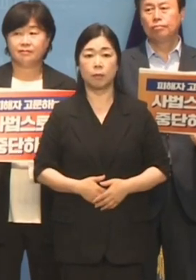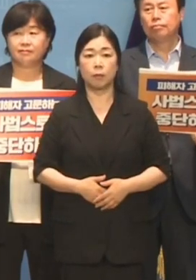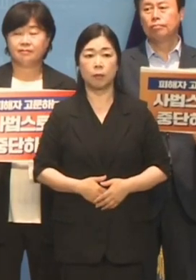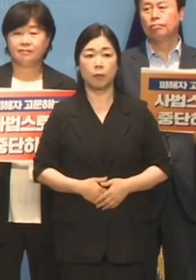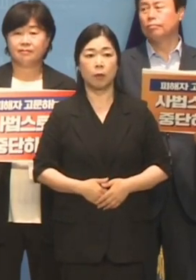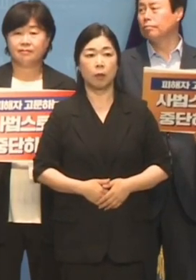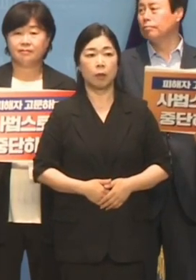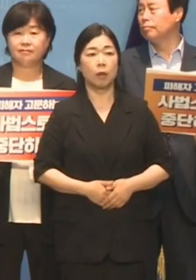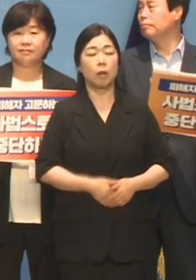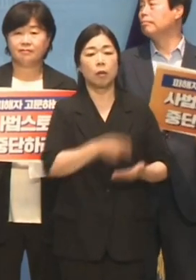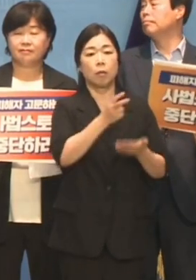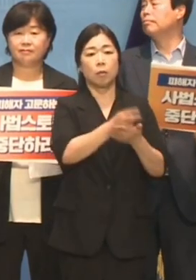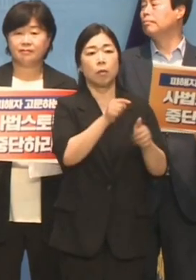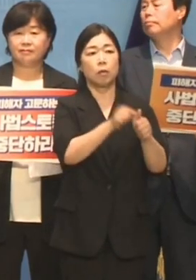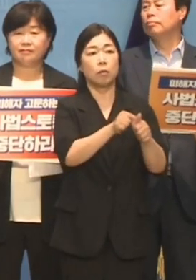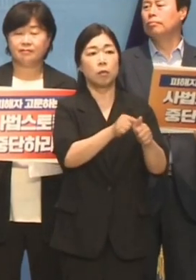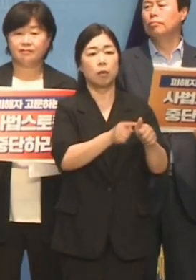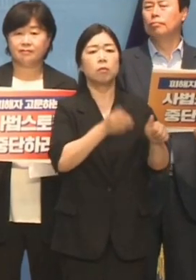사법부에게도 촉구합니다.